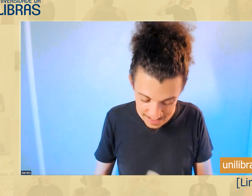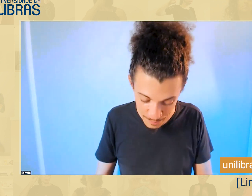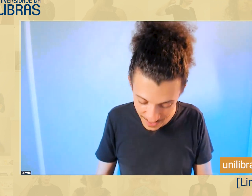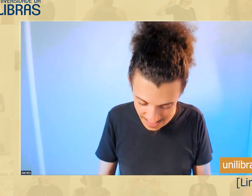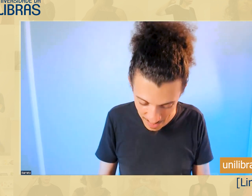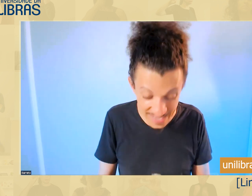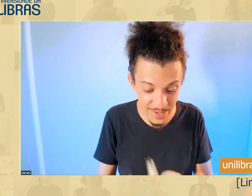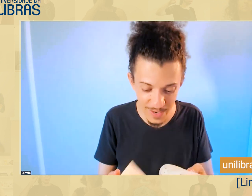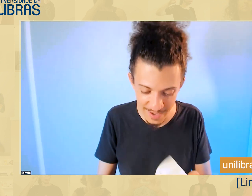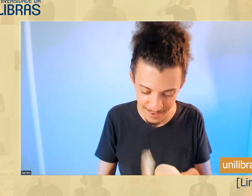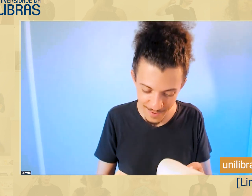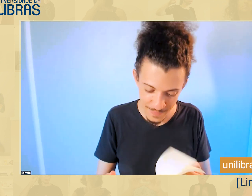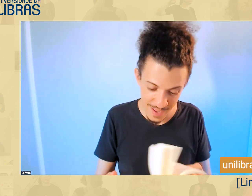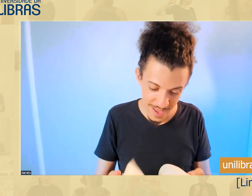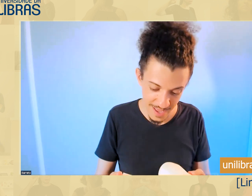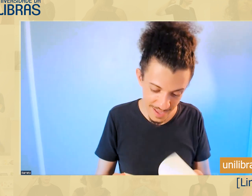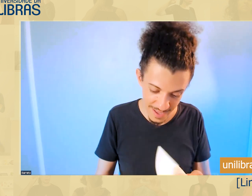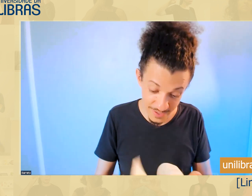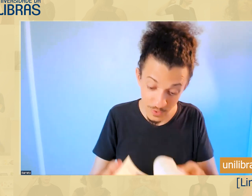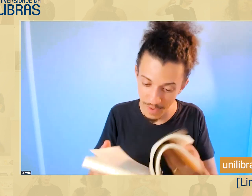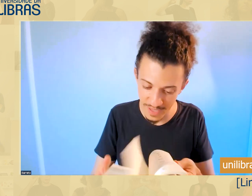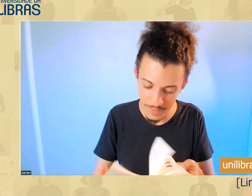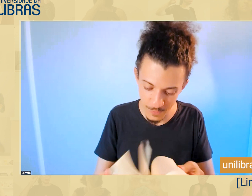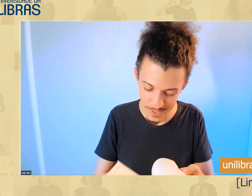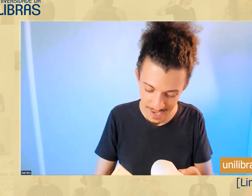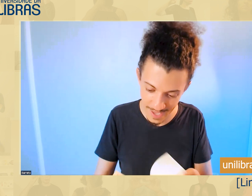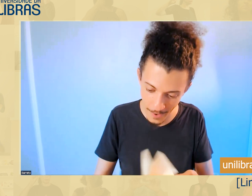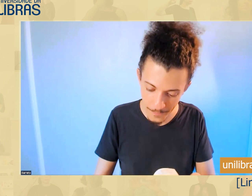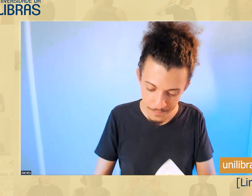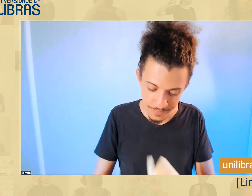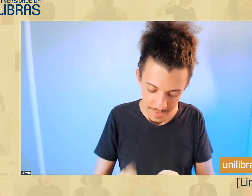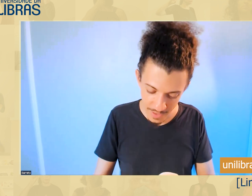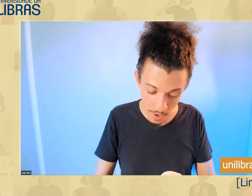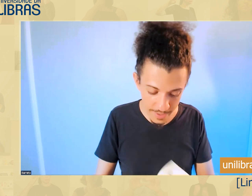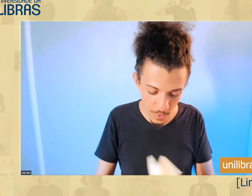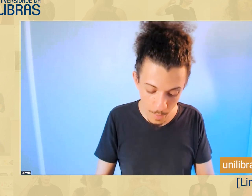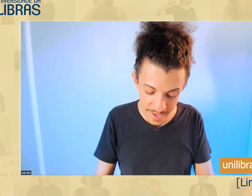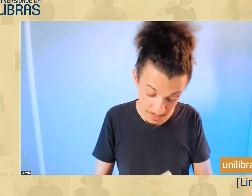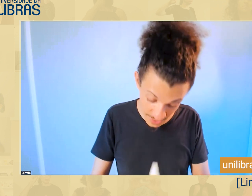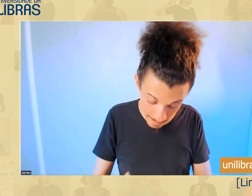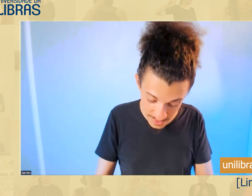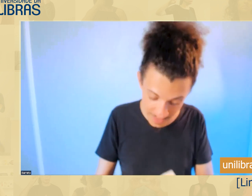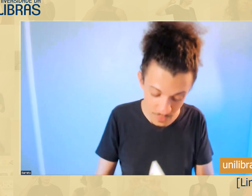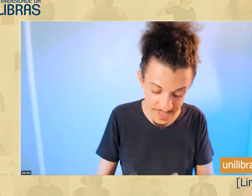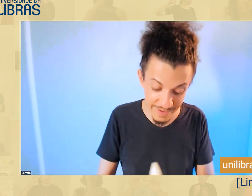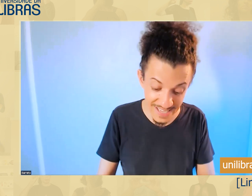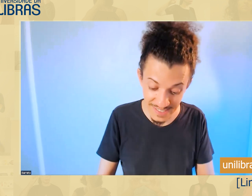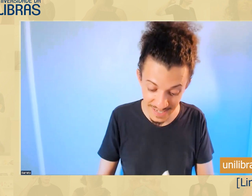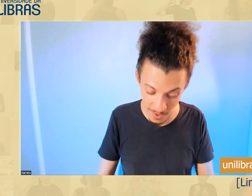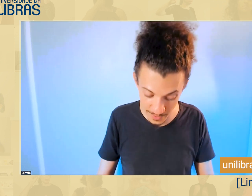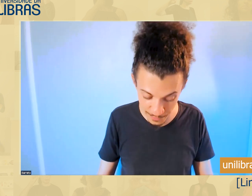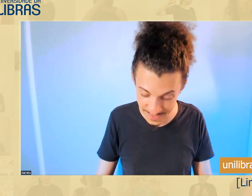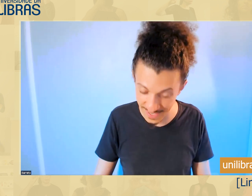Libras. Então, por exemplo, aqui no livro, de autoria minha e da minha esposa Raquel, logo aqui no começo, já mostra, inclusive,